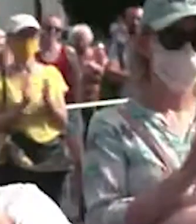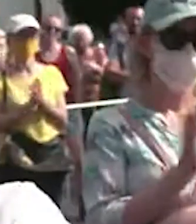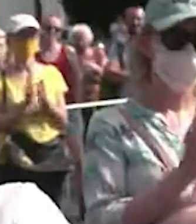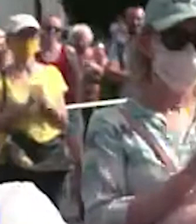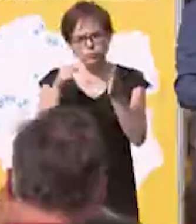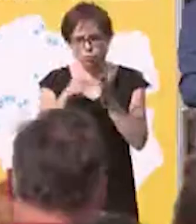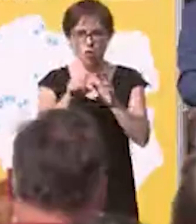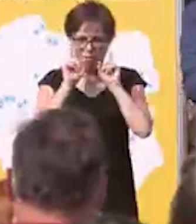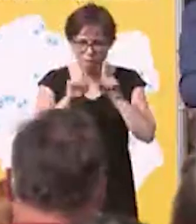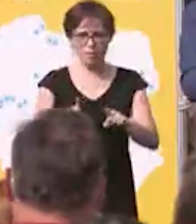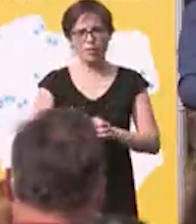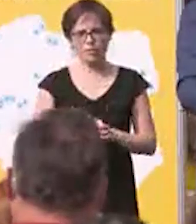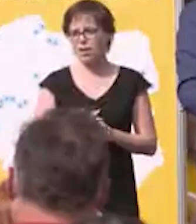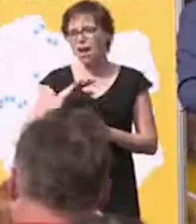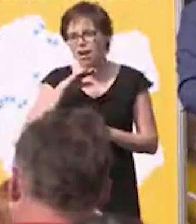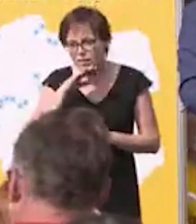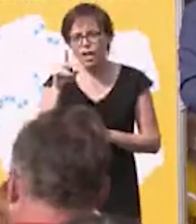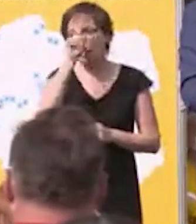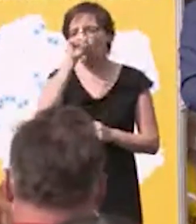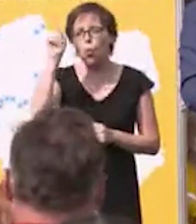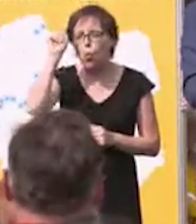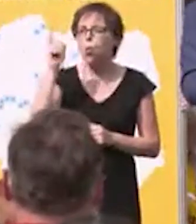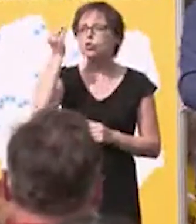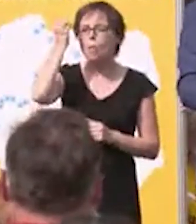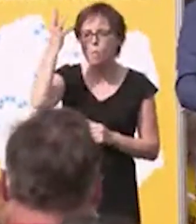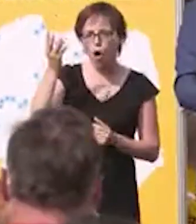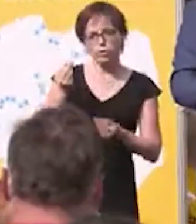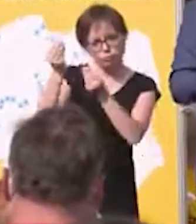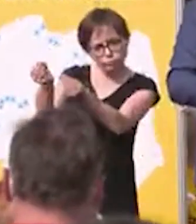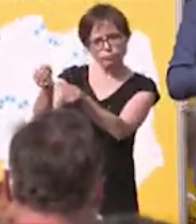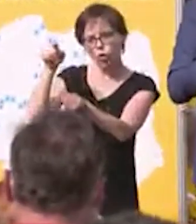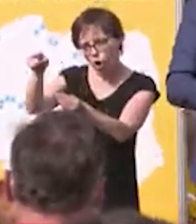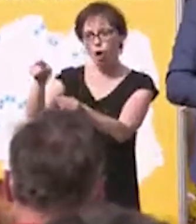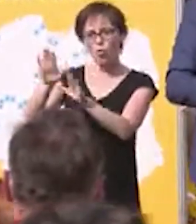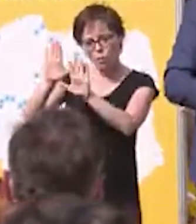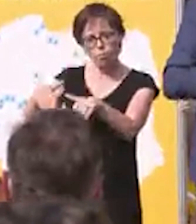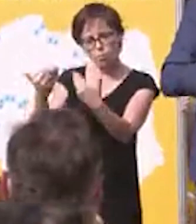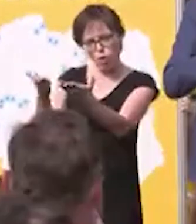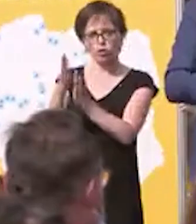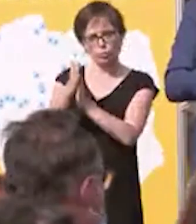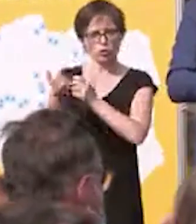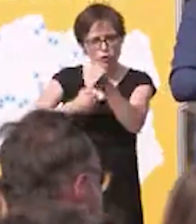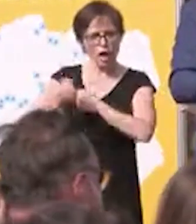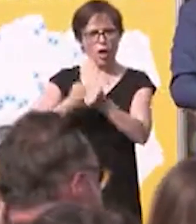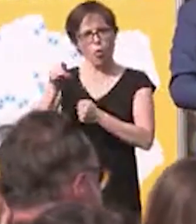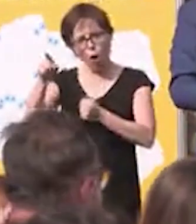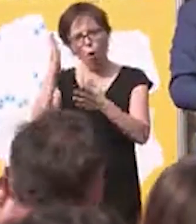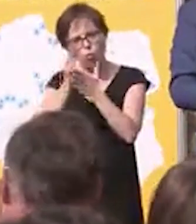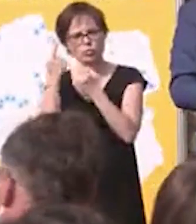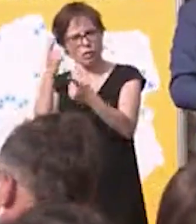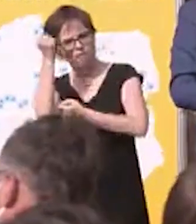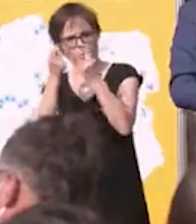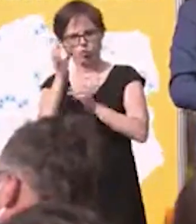To naprawdę tak działa. Wystarczy mądrym ludziom oddać głos, pozwolić im działać, żeby wypracowali mądre